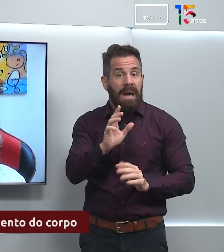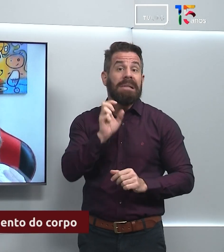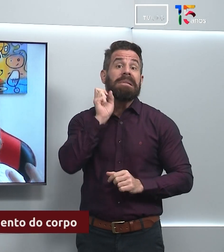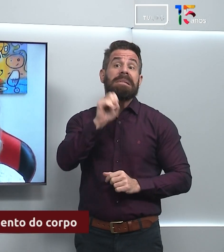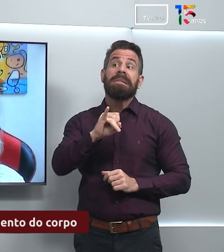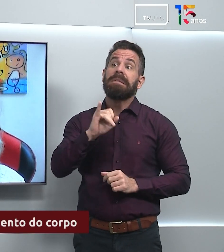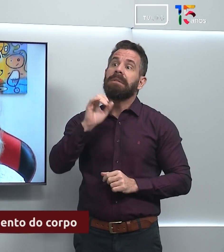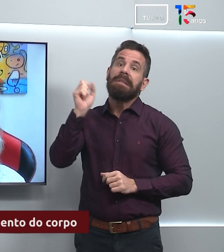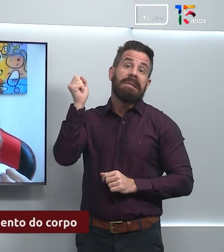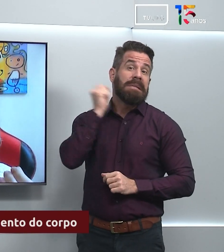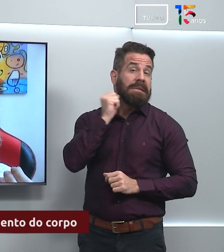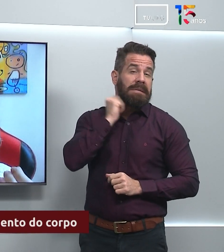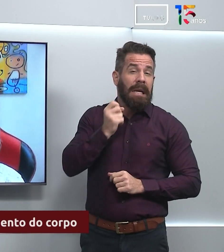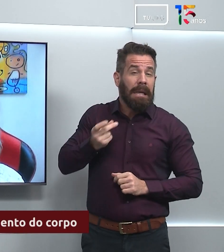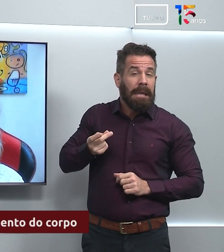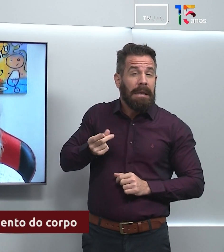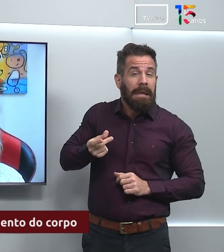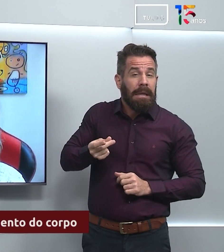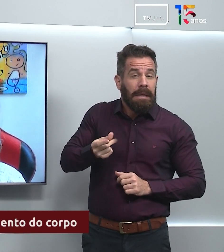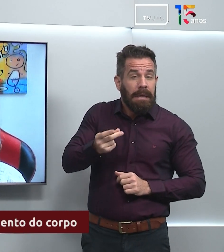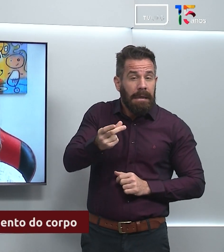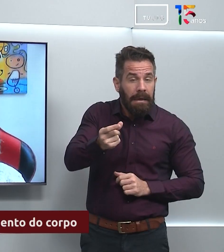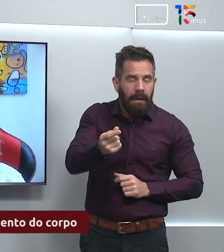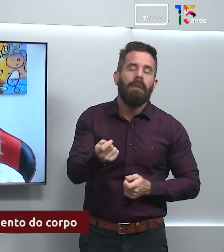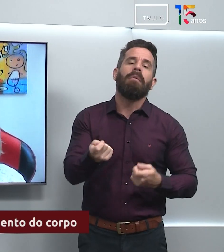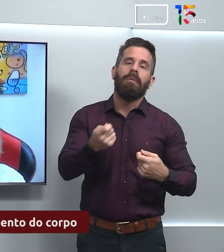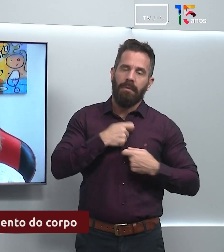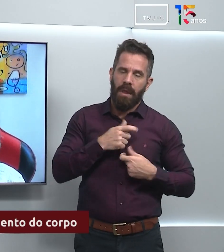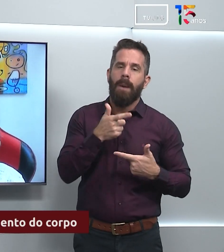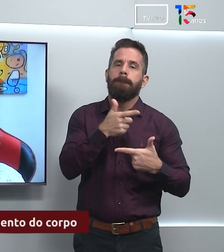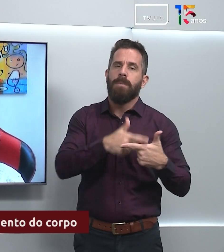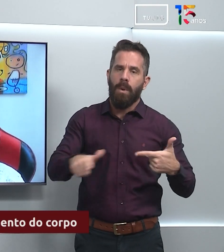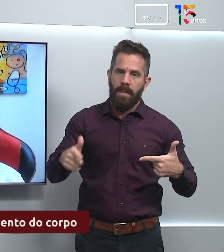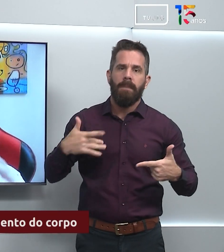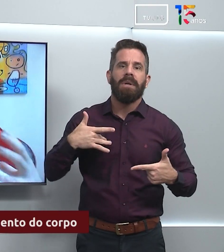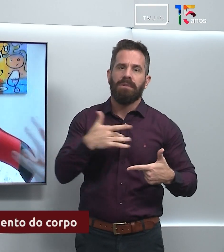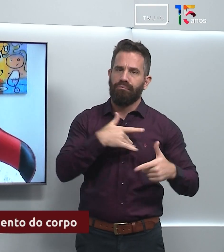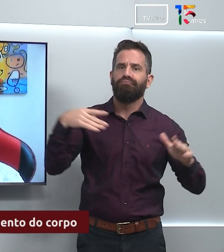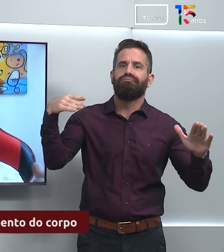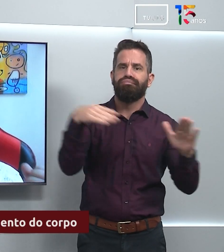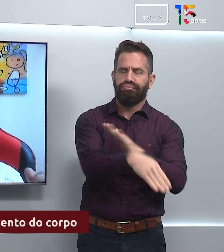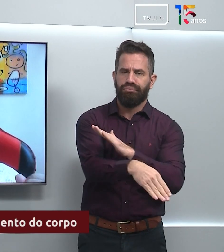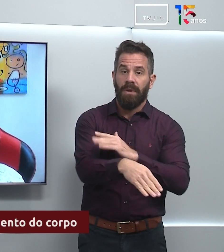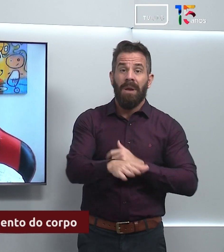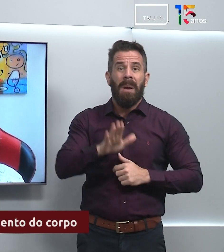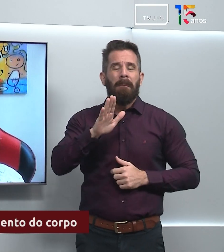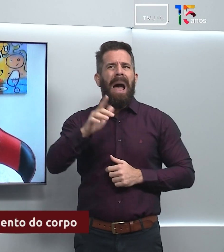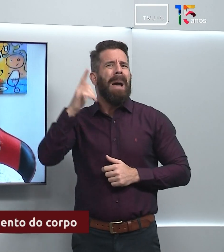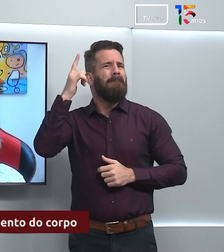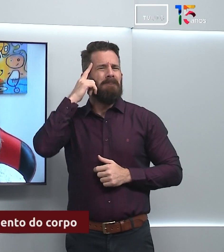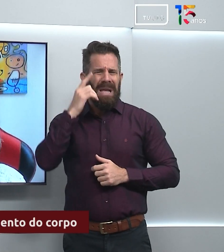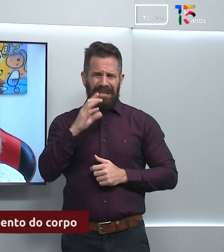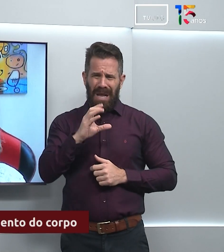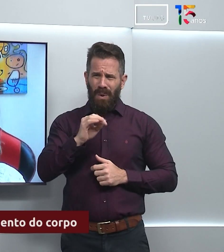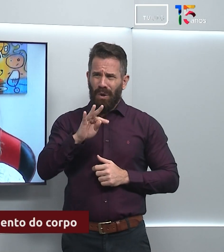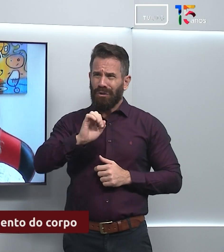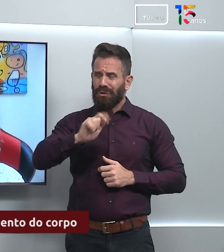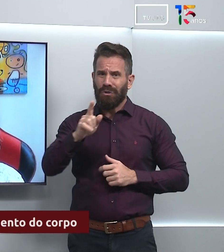crônico, que vai levando a uma série de problemas. Mas o cortisol da gente não sobe tão fácil assim, não. Existe